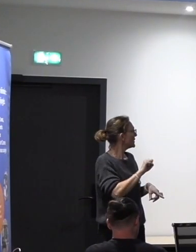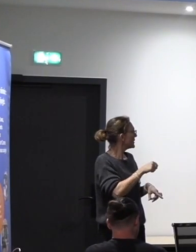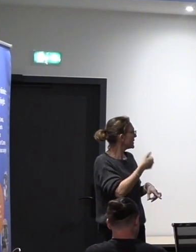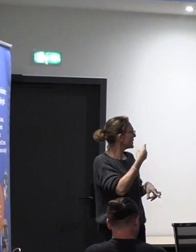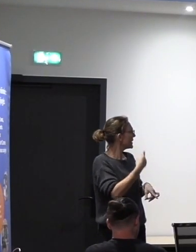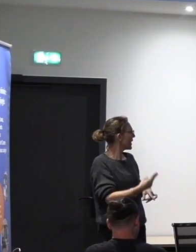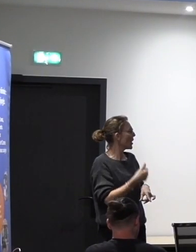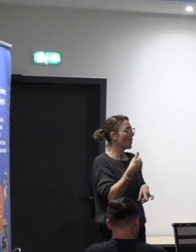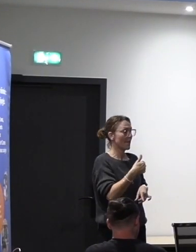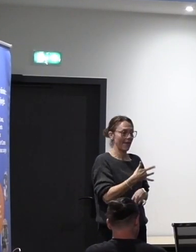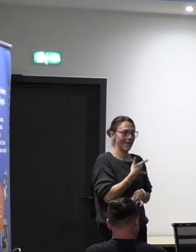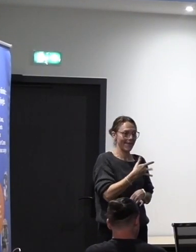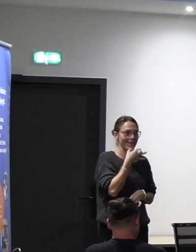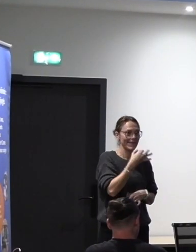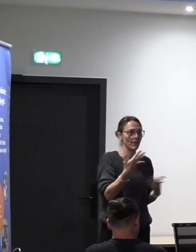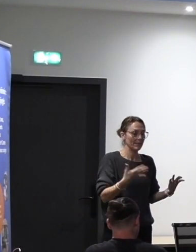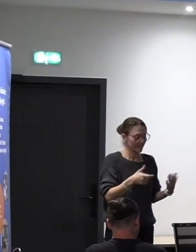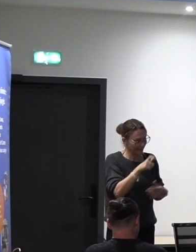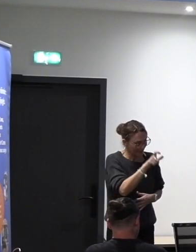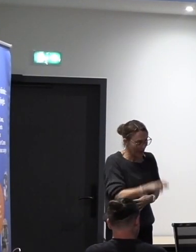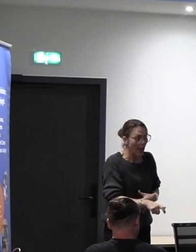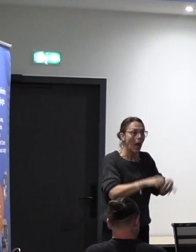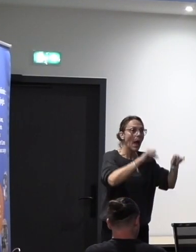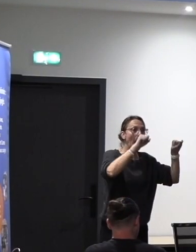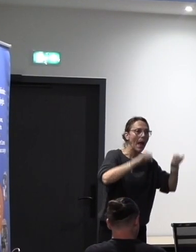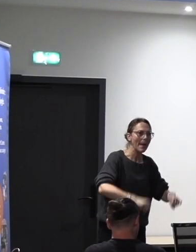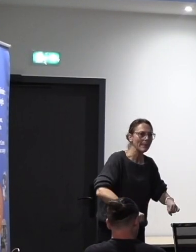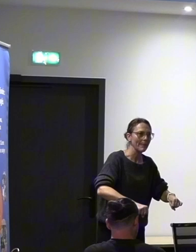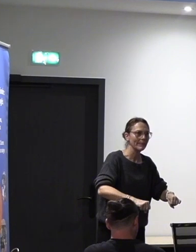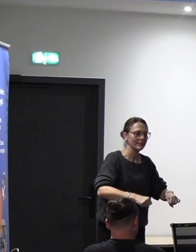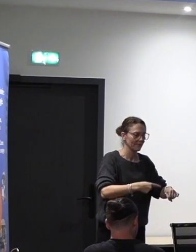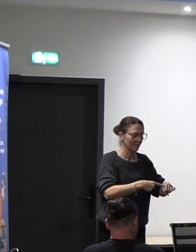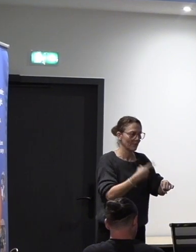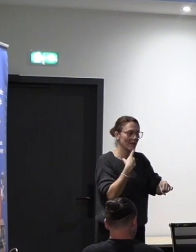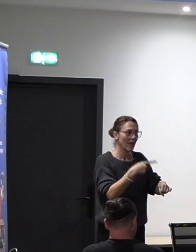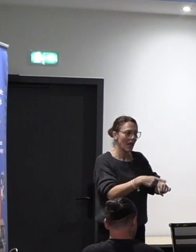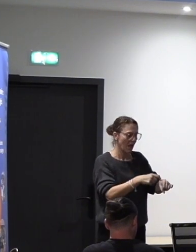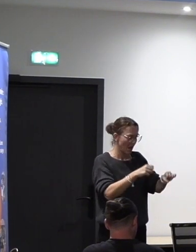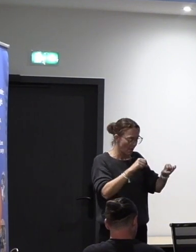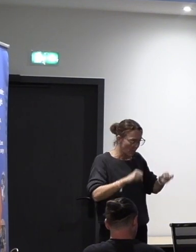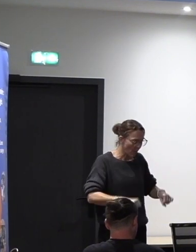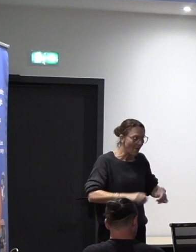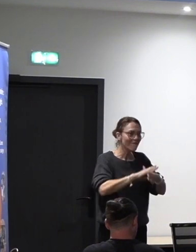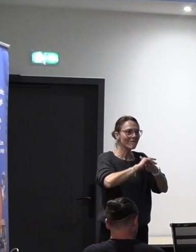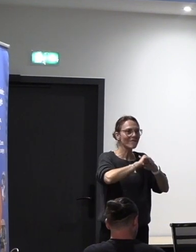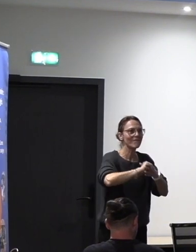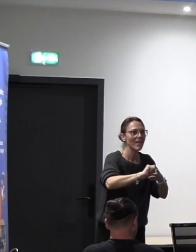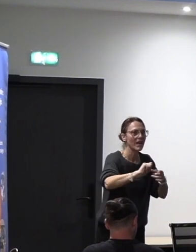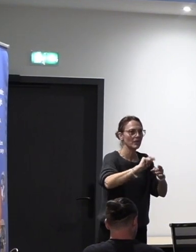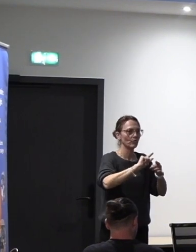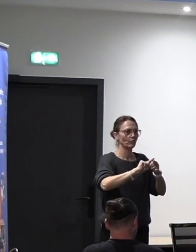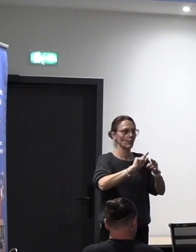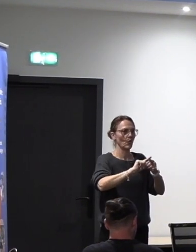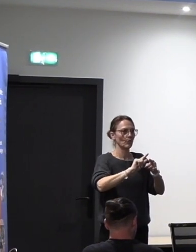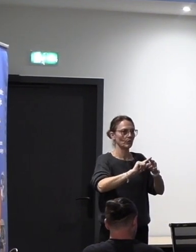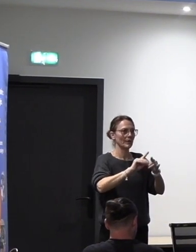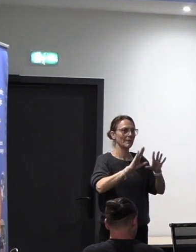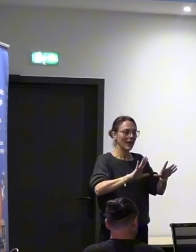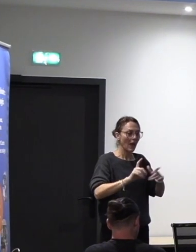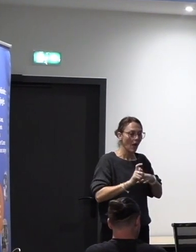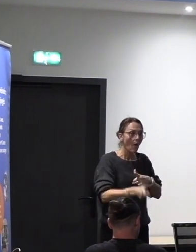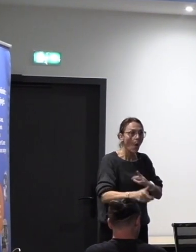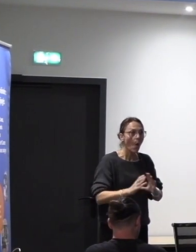Lui, c'est intéressant, la capacité, il dit, c'est l'aptitude à réaliser, mais pas forcément la